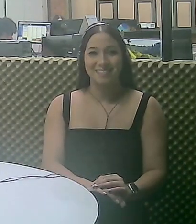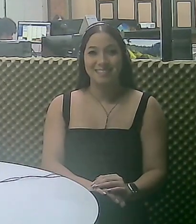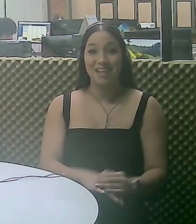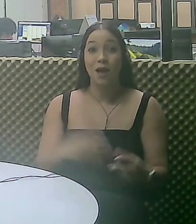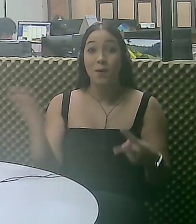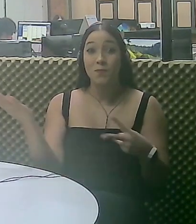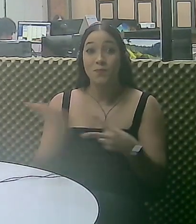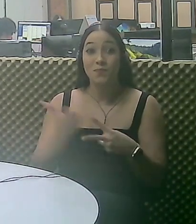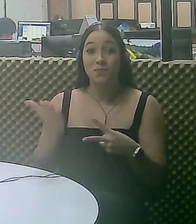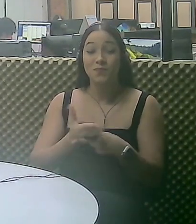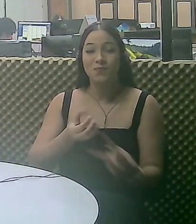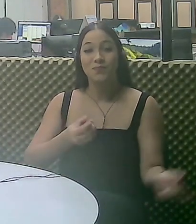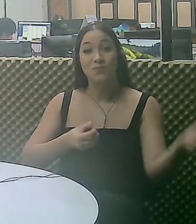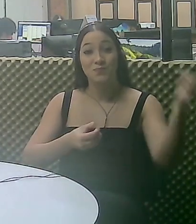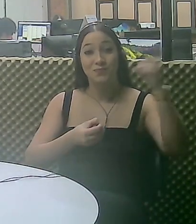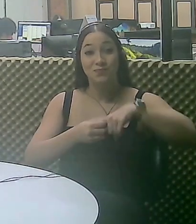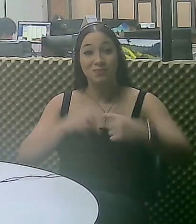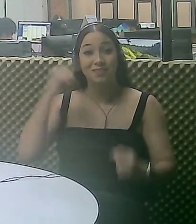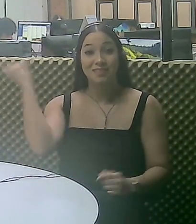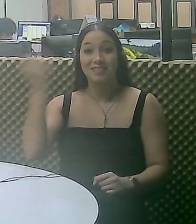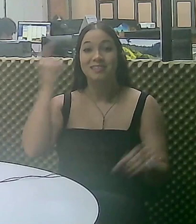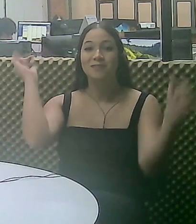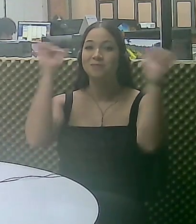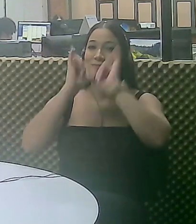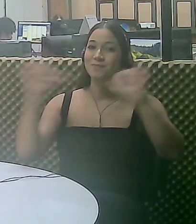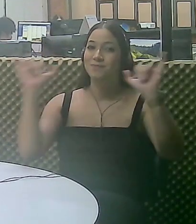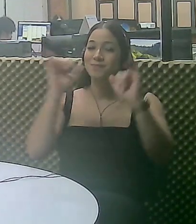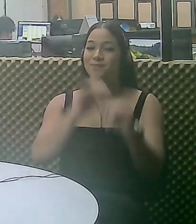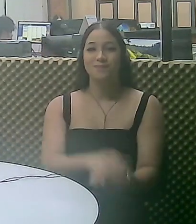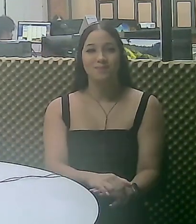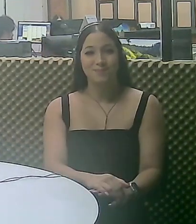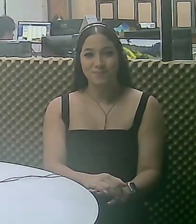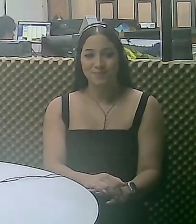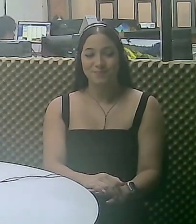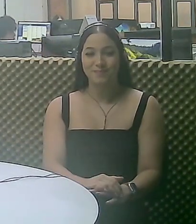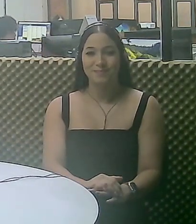Vamos agora a um breve intervalo. Na volta, tem giro de notícias.